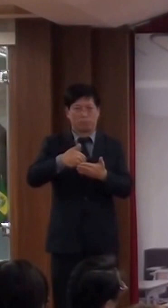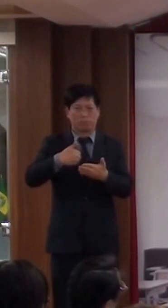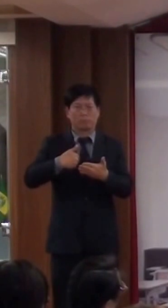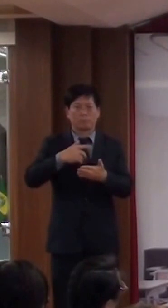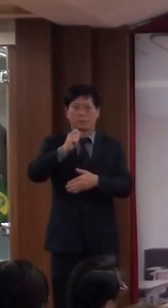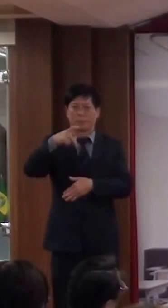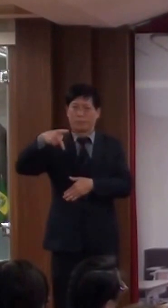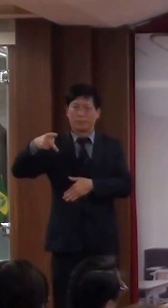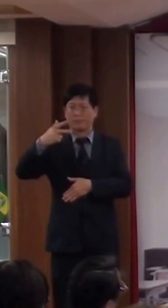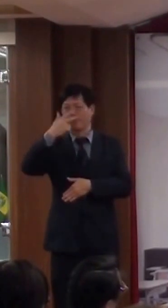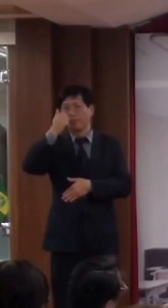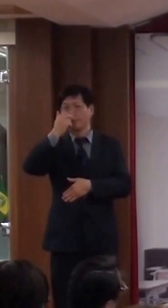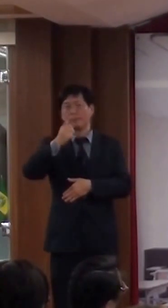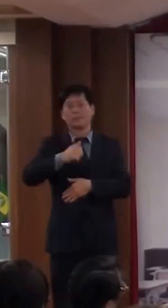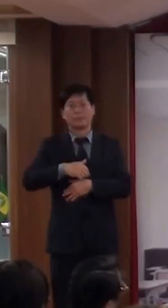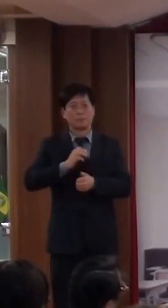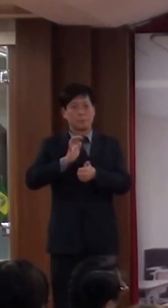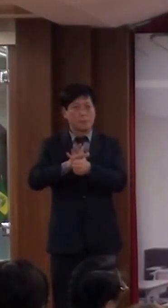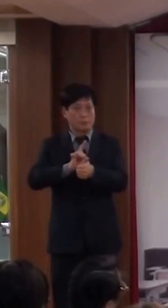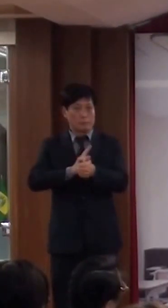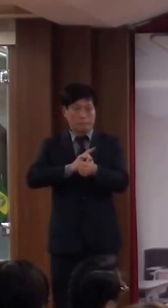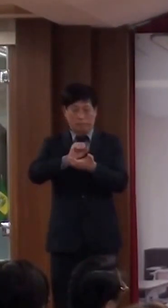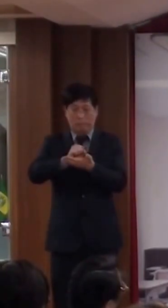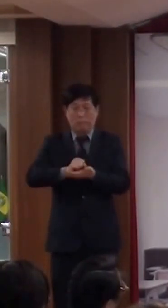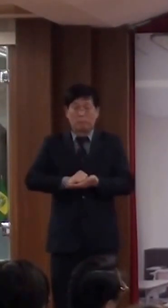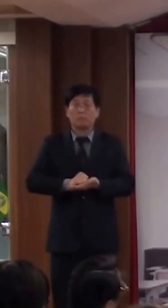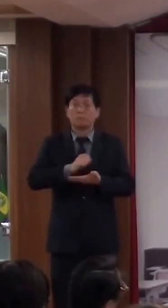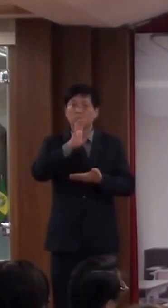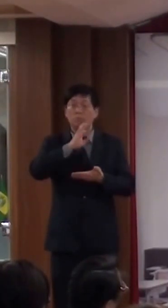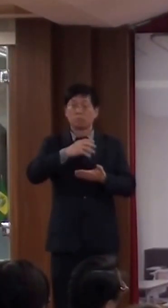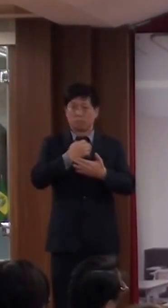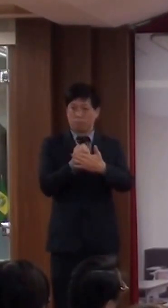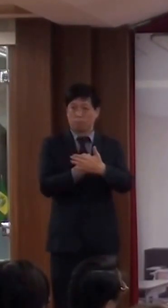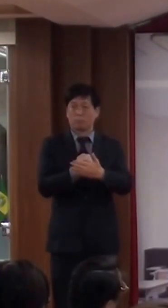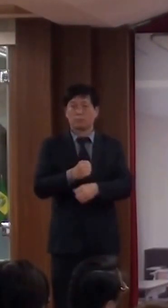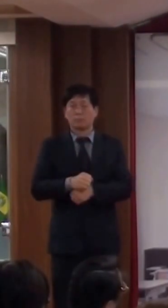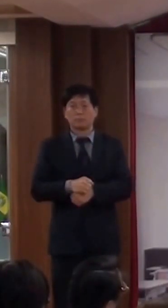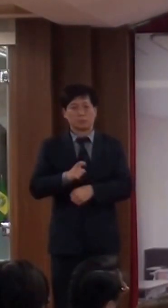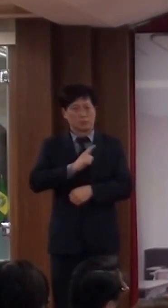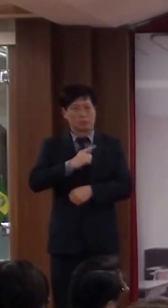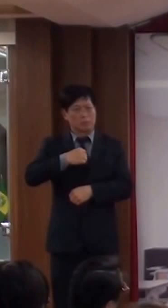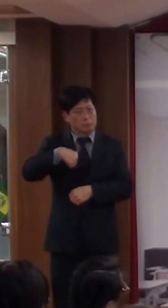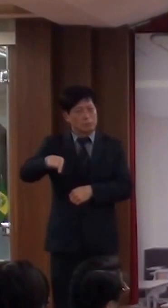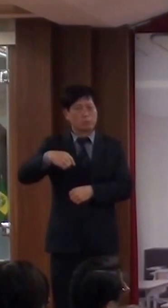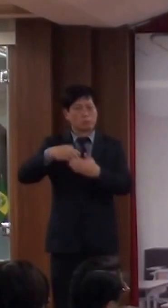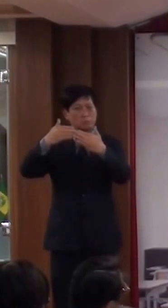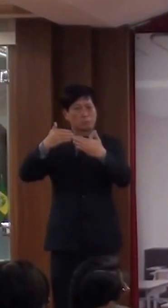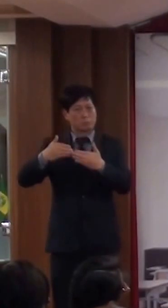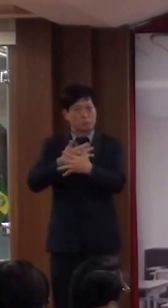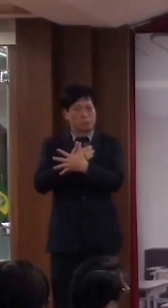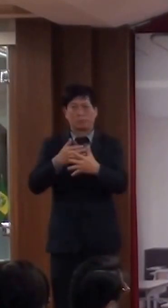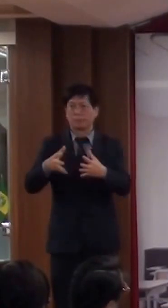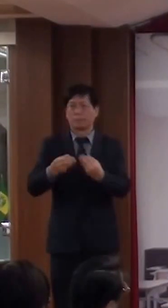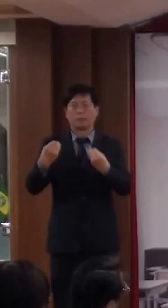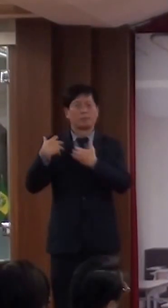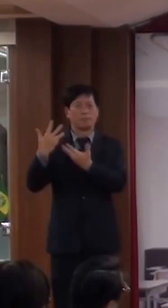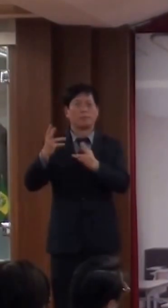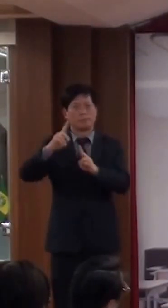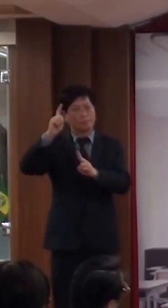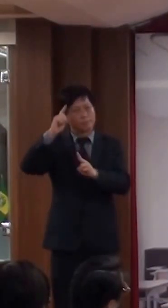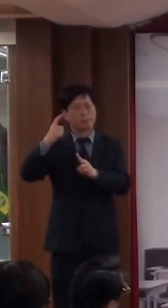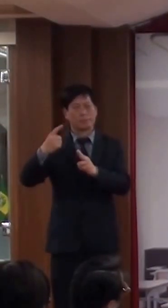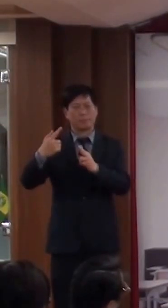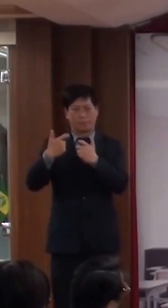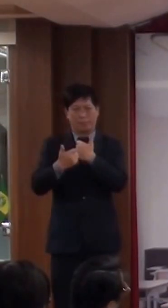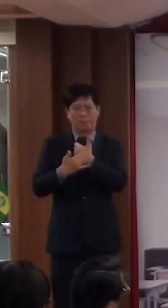的 APP 哦，将你的发票呢就可以直接上传在你的载具上呢，也不用拿纸本了，兑奖也非常的方便，直接电脑化就可以